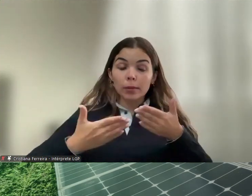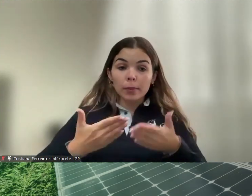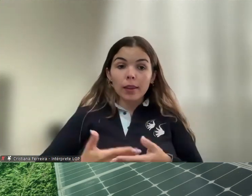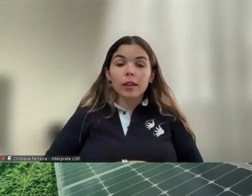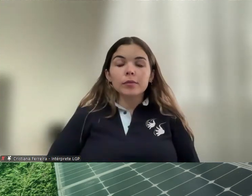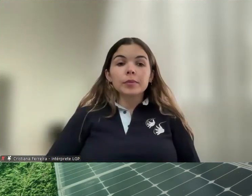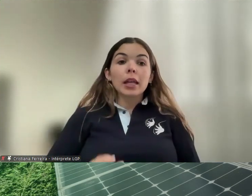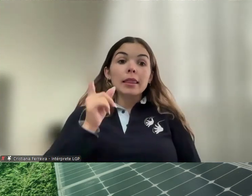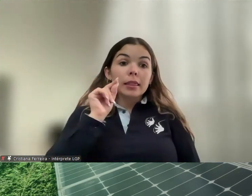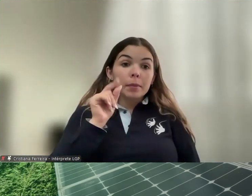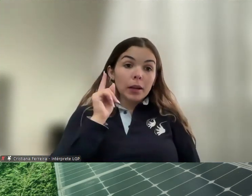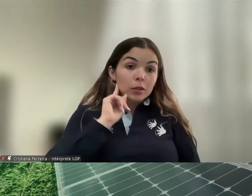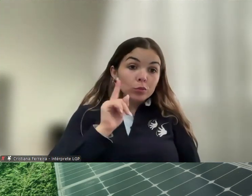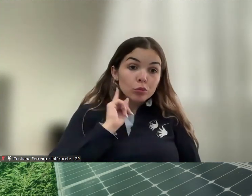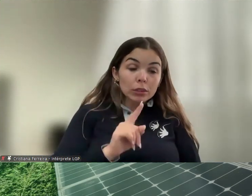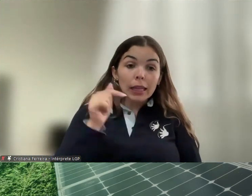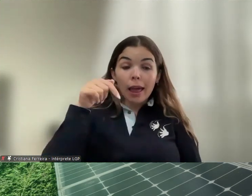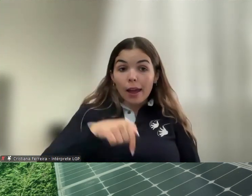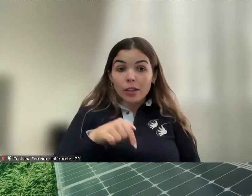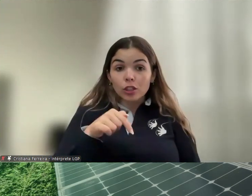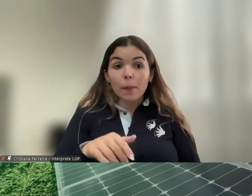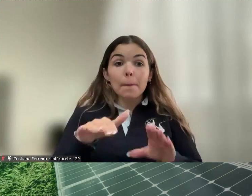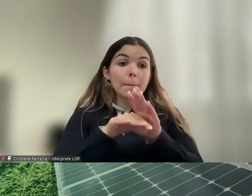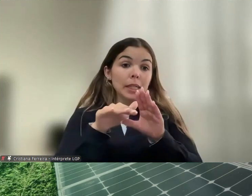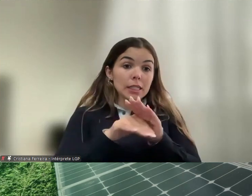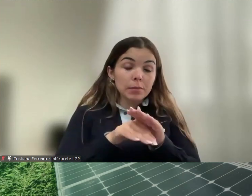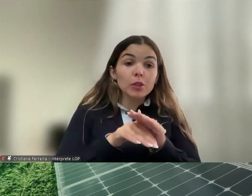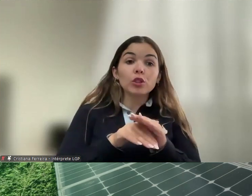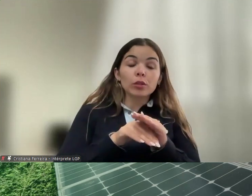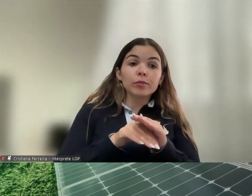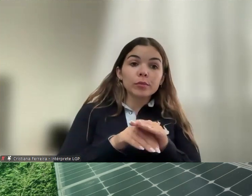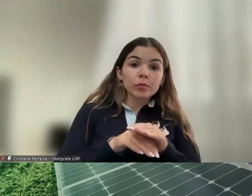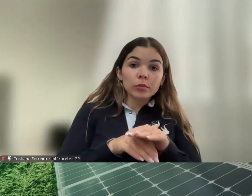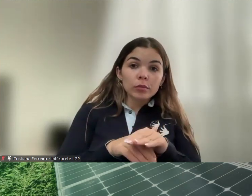extremamente importante esta participação, este